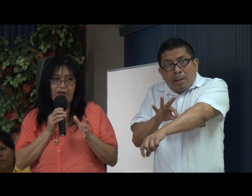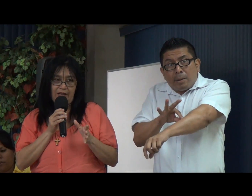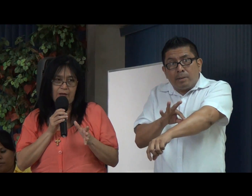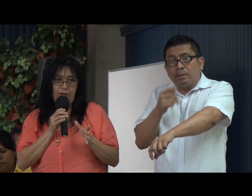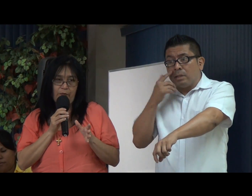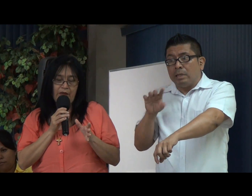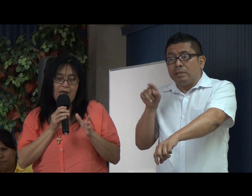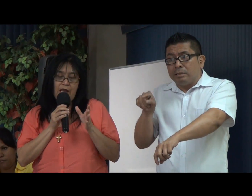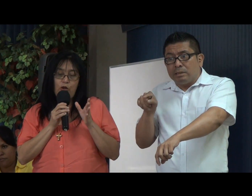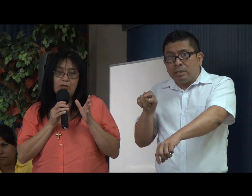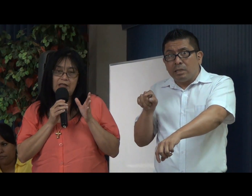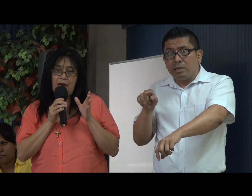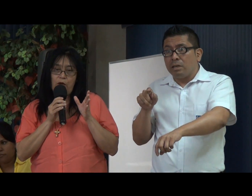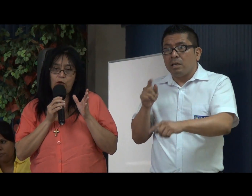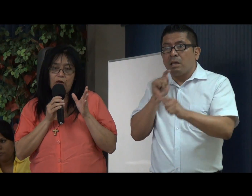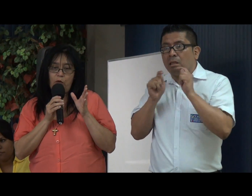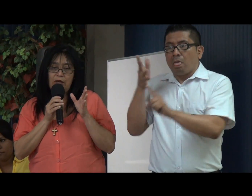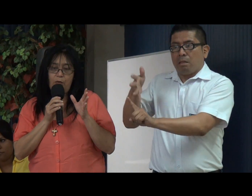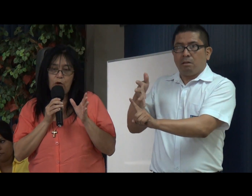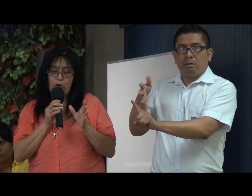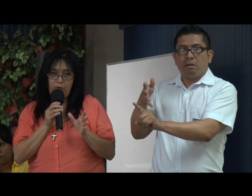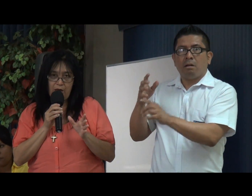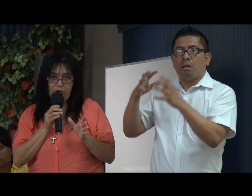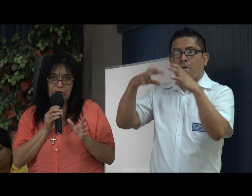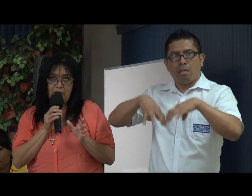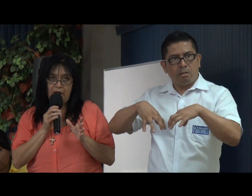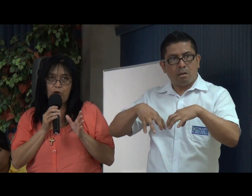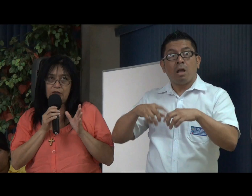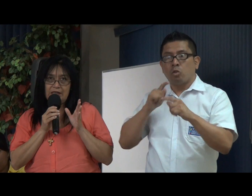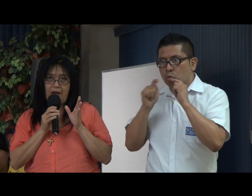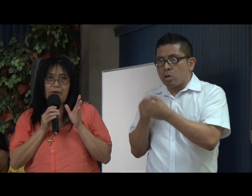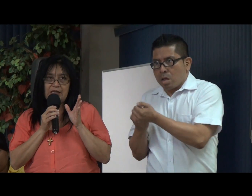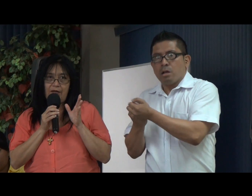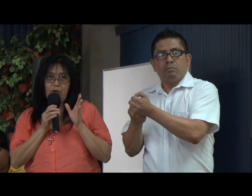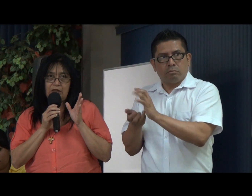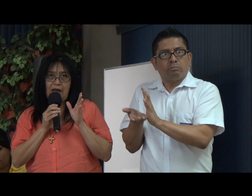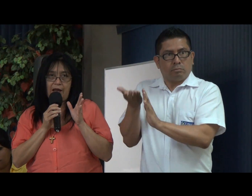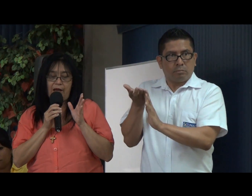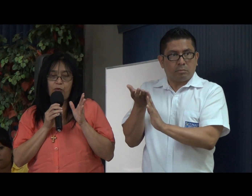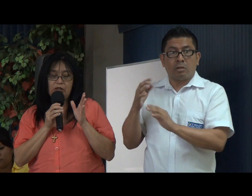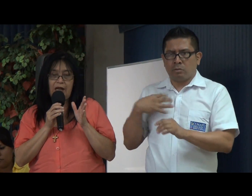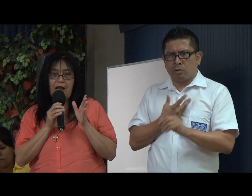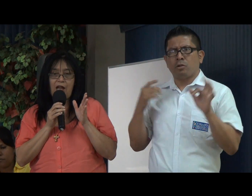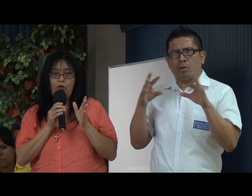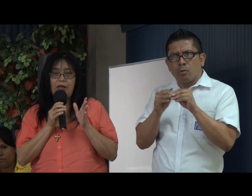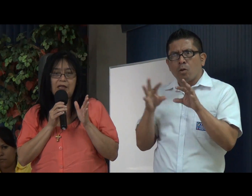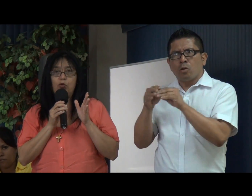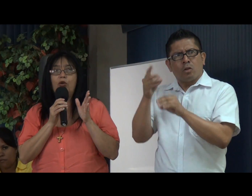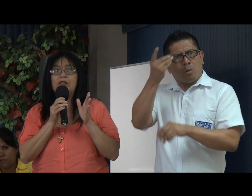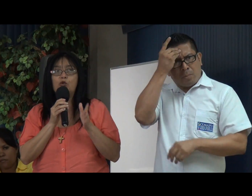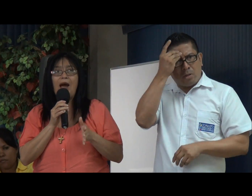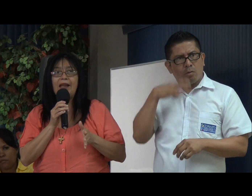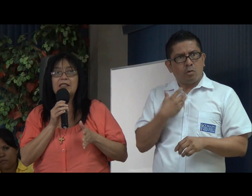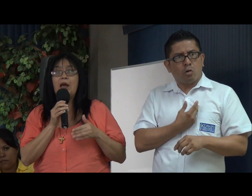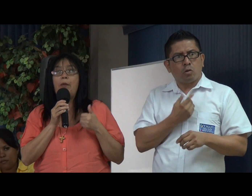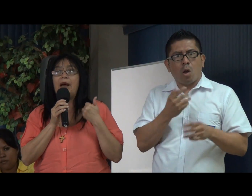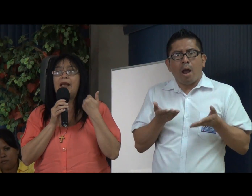faltando. Entonces ya cuando nos reuníamos los domingos, entonces ya empezábamos a buscar ayudas audiovisuales para que